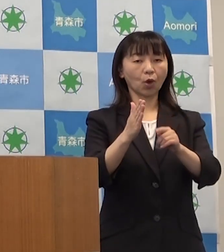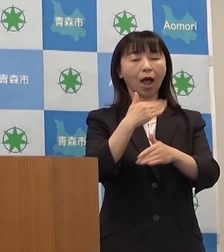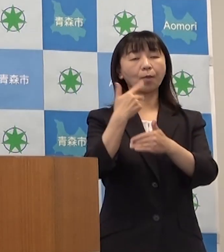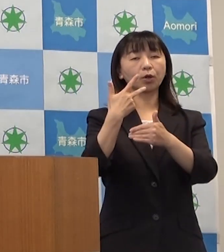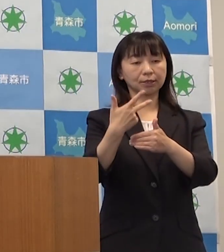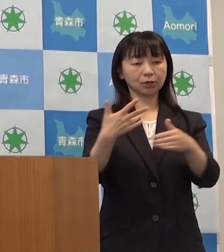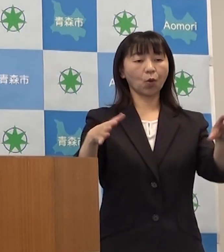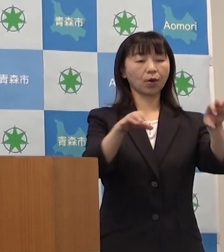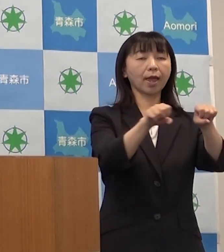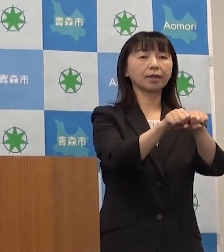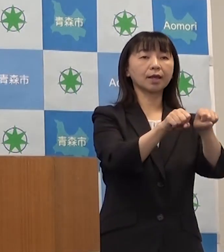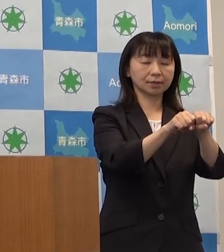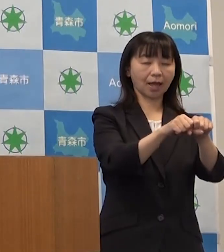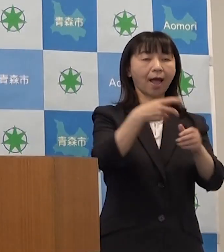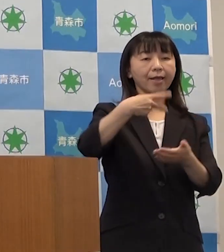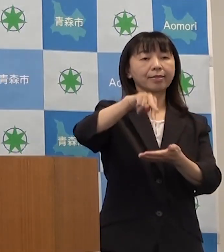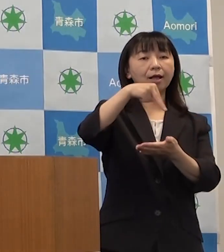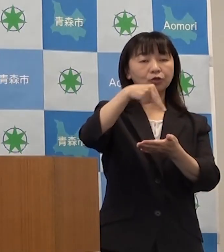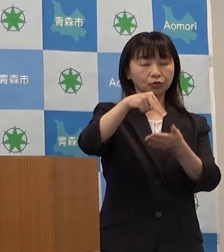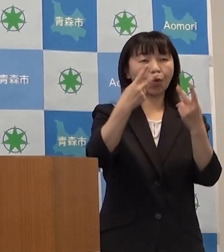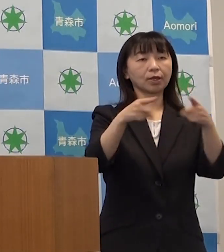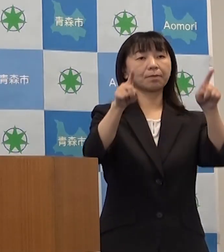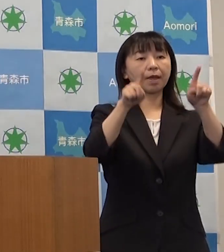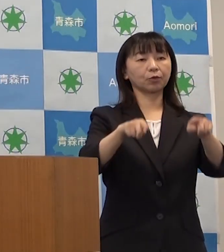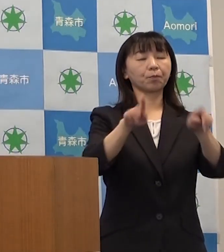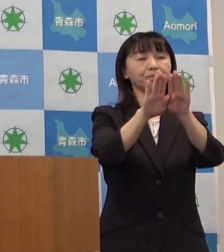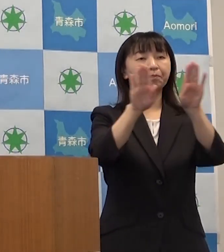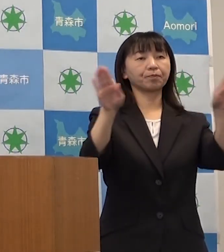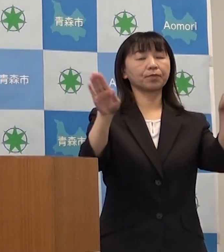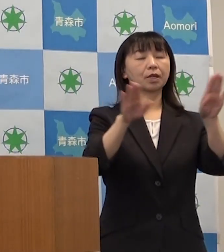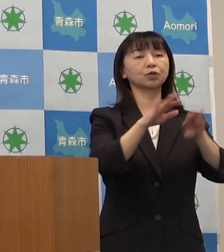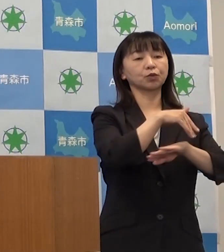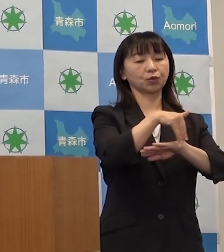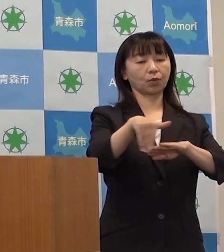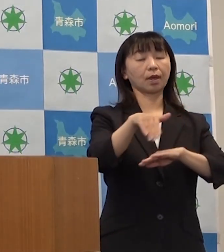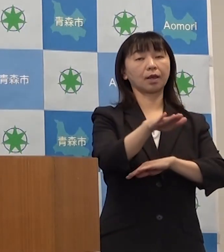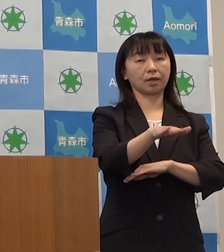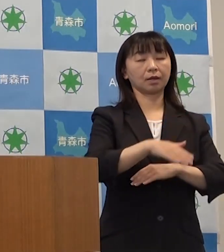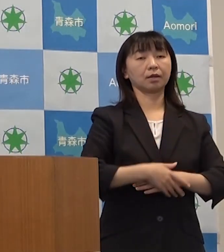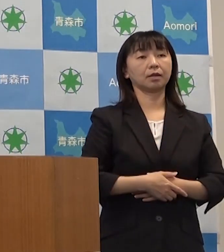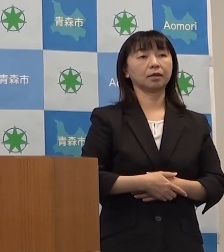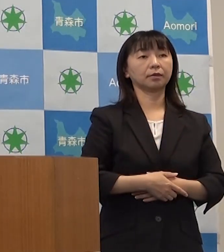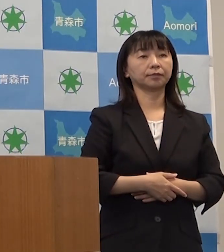と連携したダンスイベントを開催するものであります。